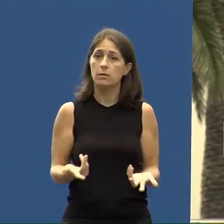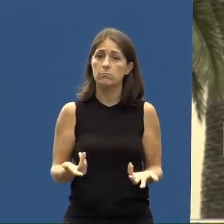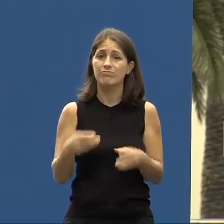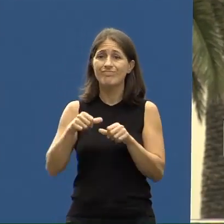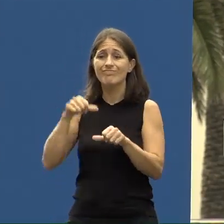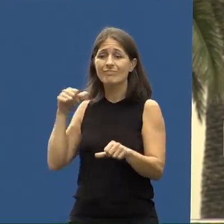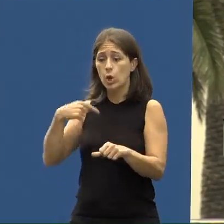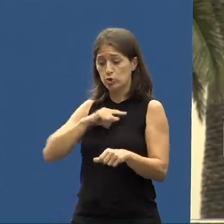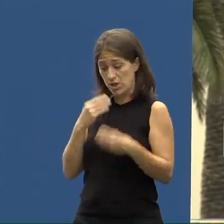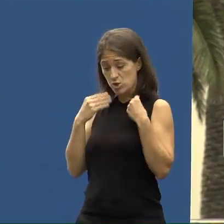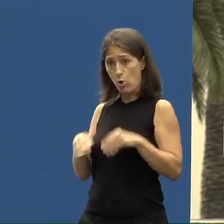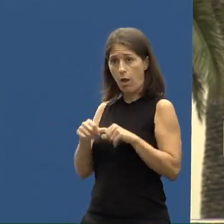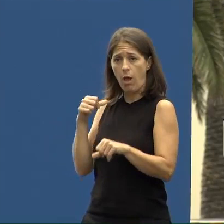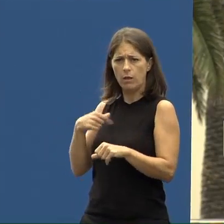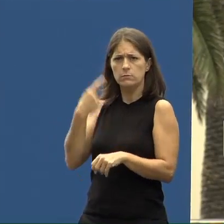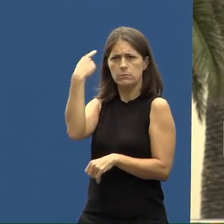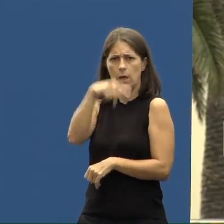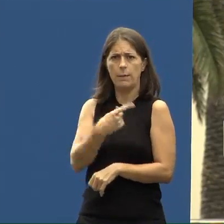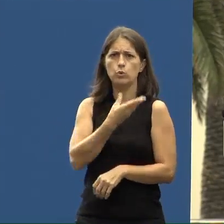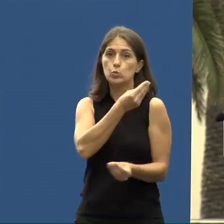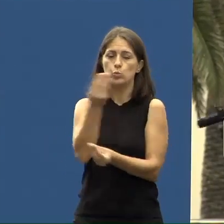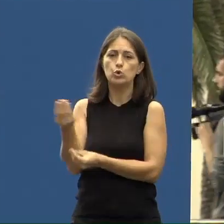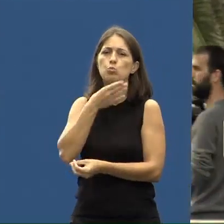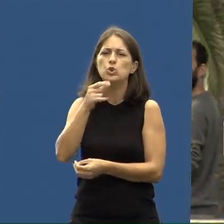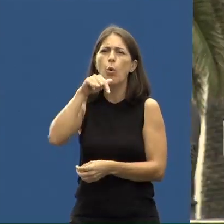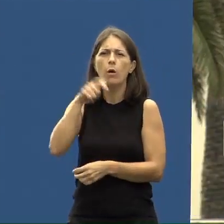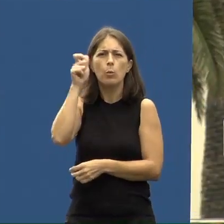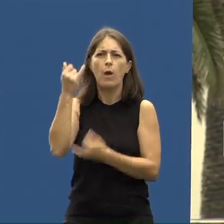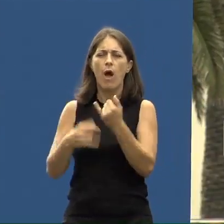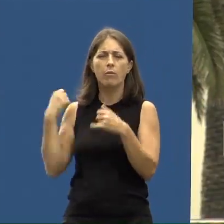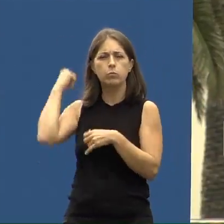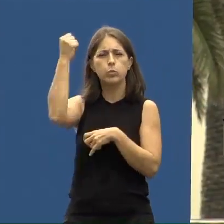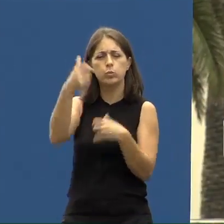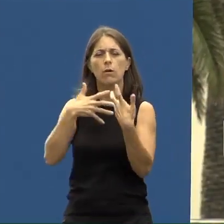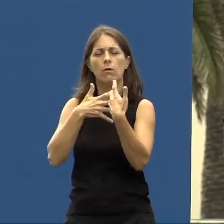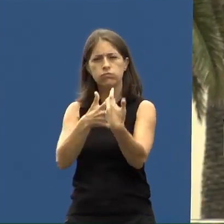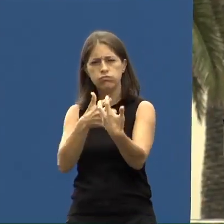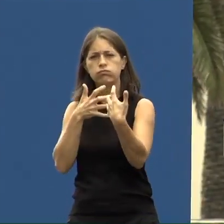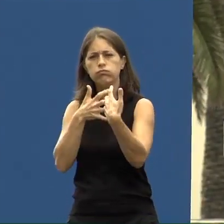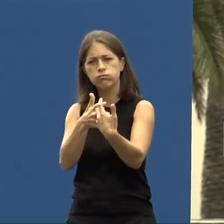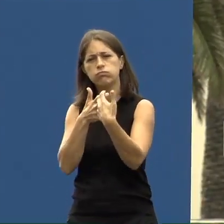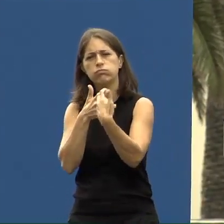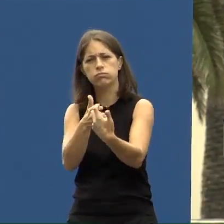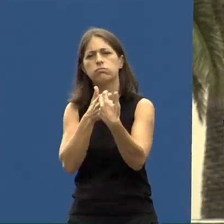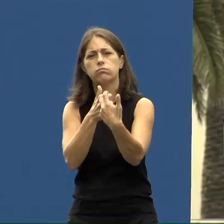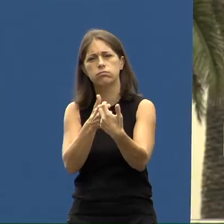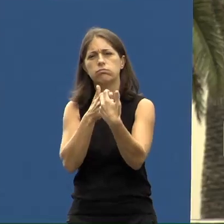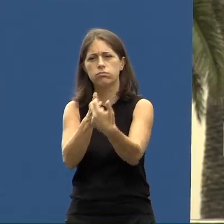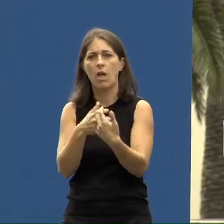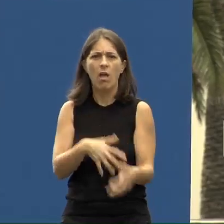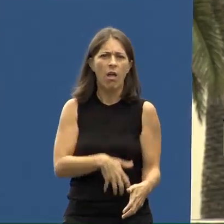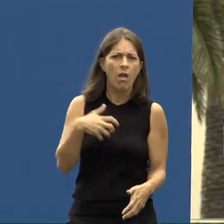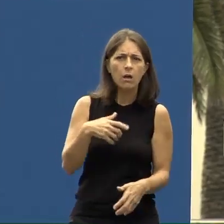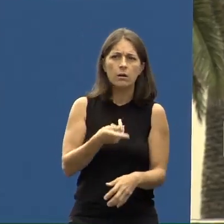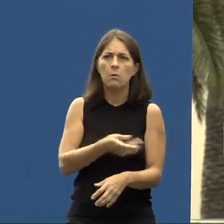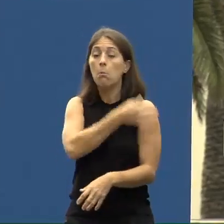país sabemos moito. Sabemos moito porque somos un pobo que leva loitado moito, leva loitado indignadamente e